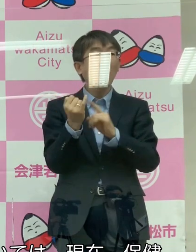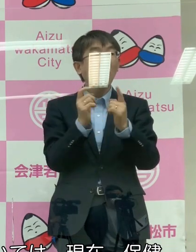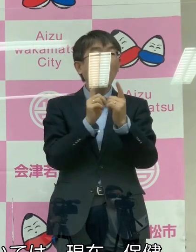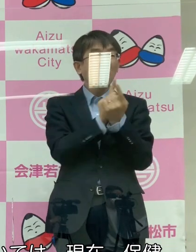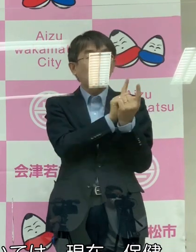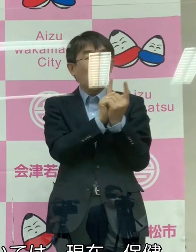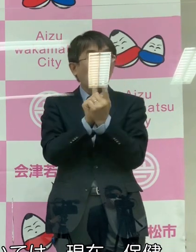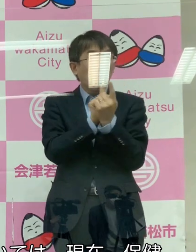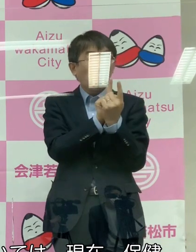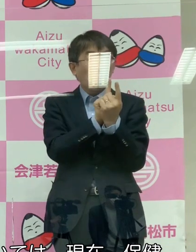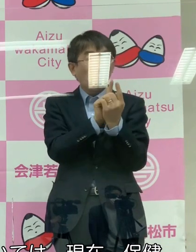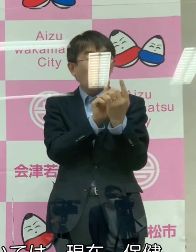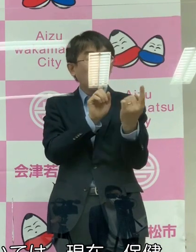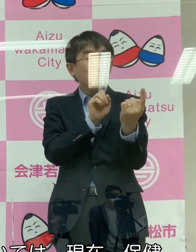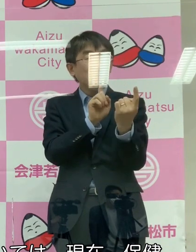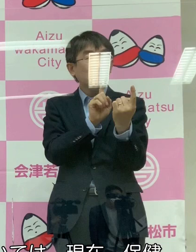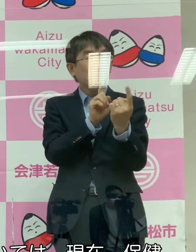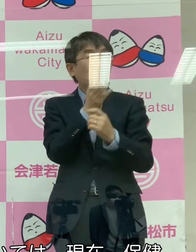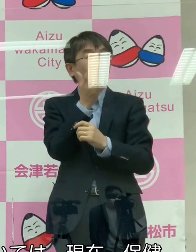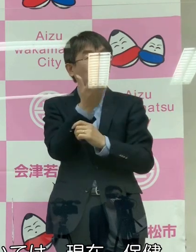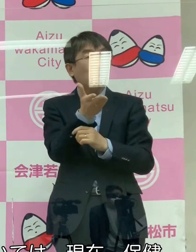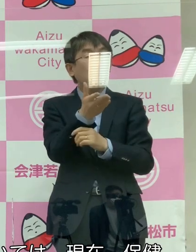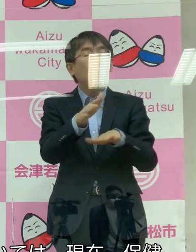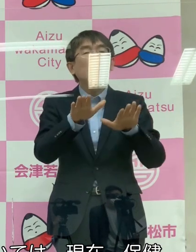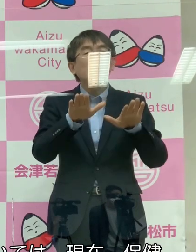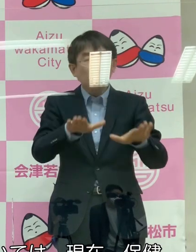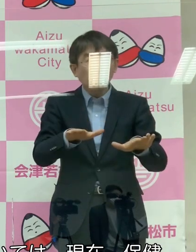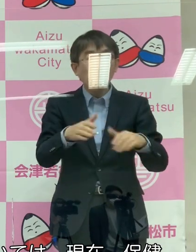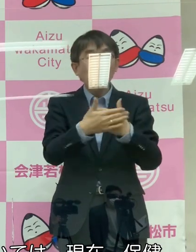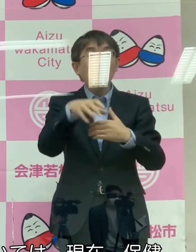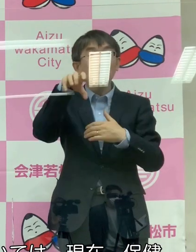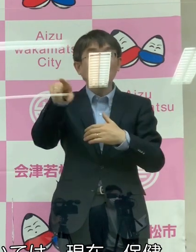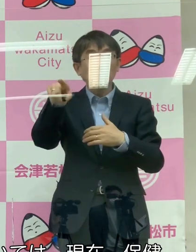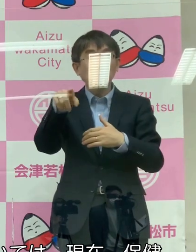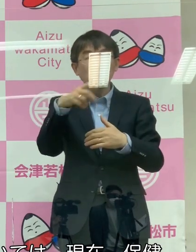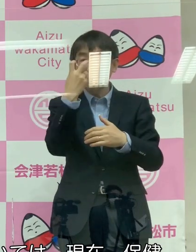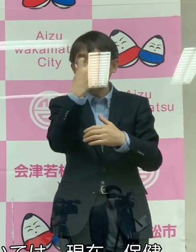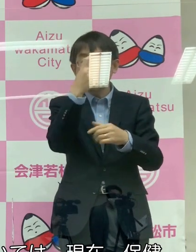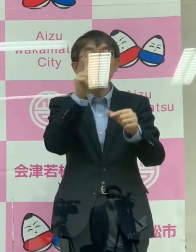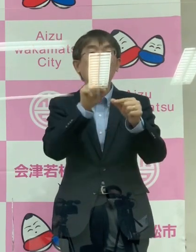保健所の方で、 その方が濃厚接触者という位置づけではないですか。 それについても